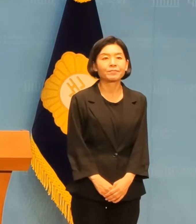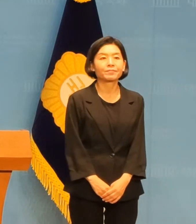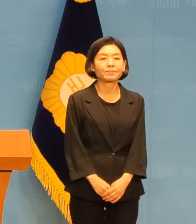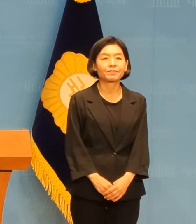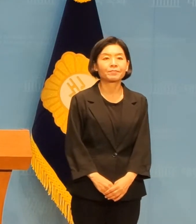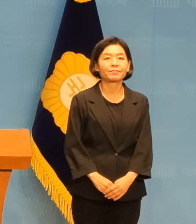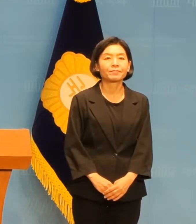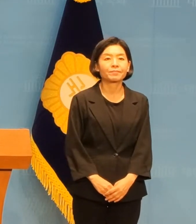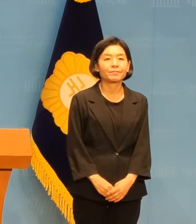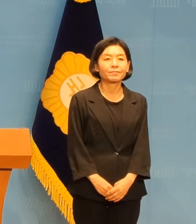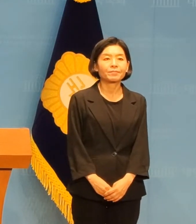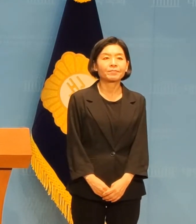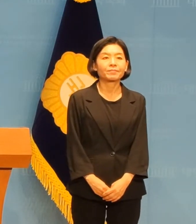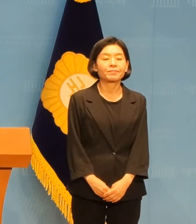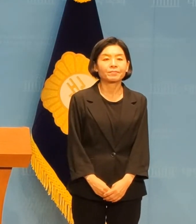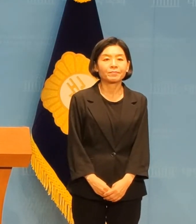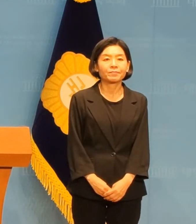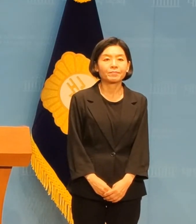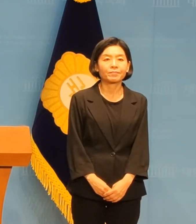네.